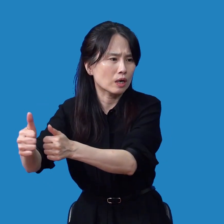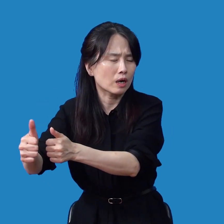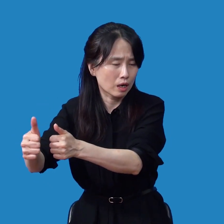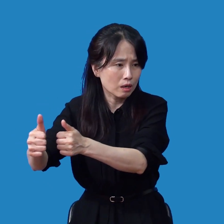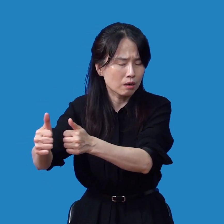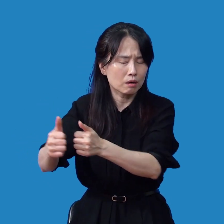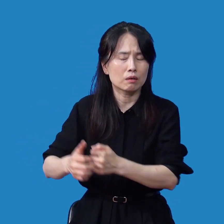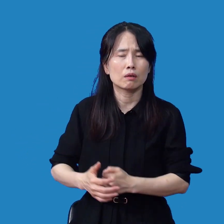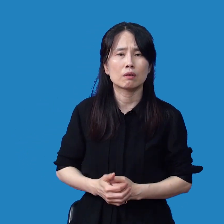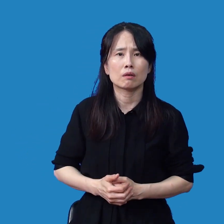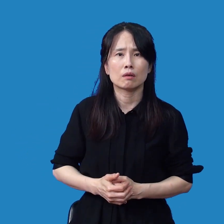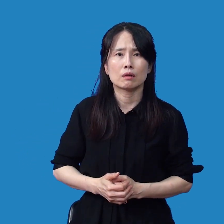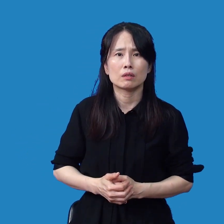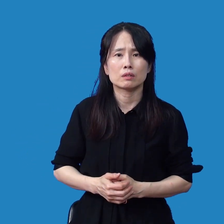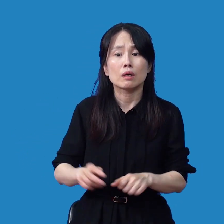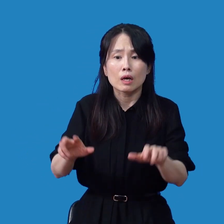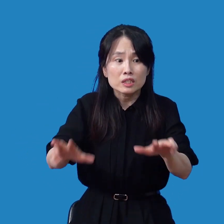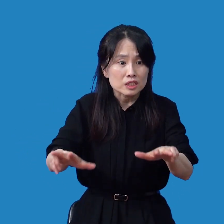않겠습니까?